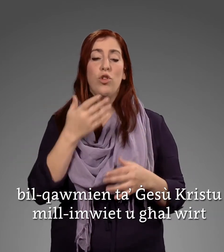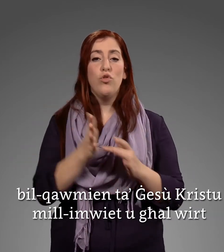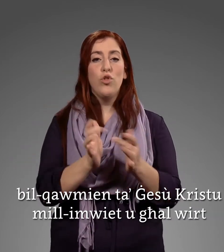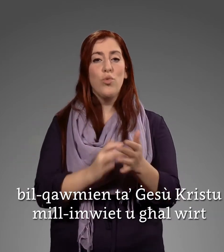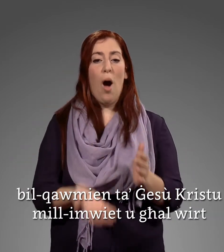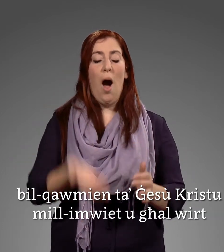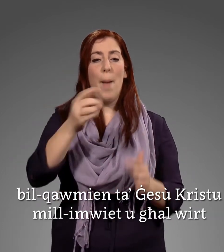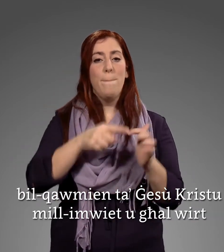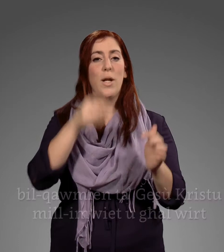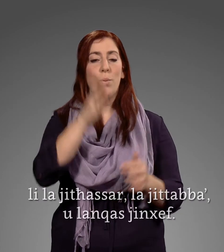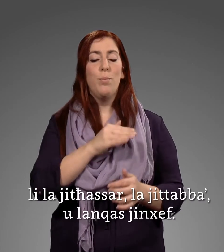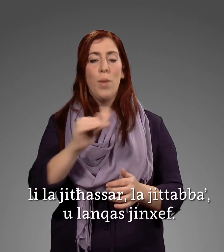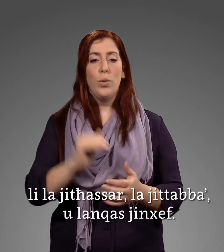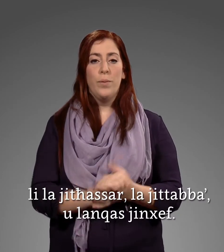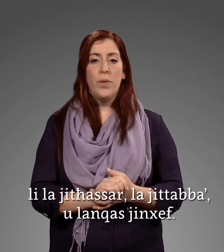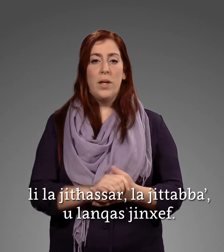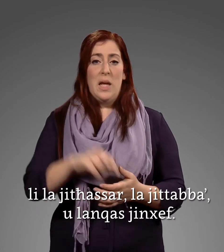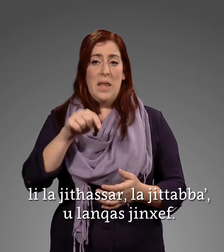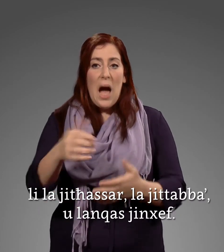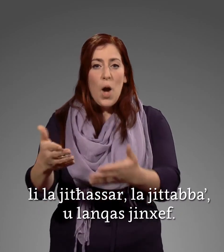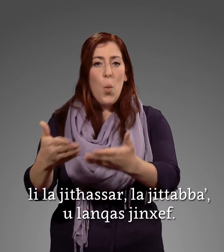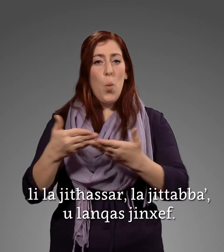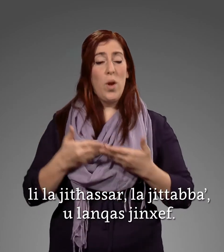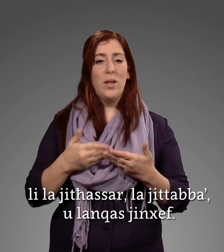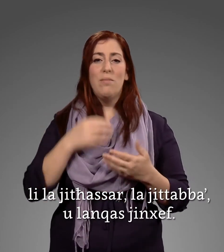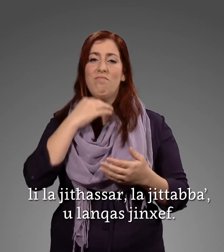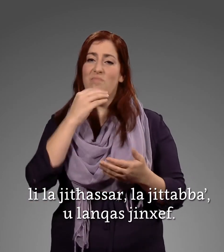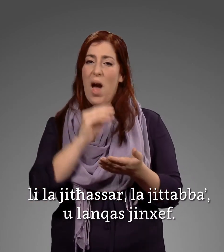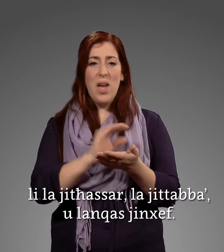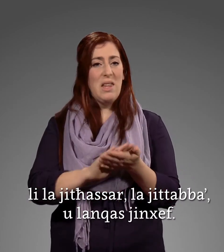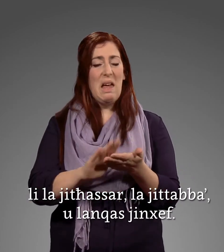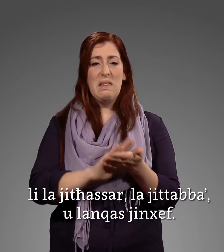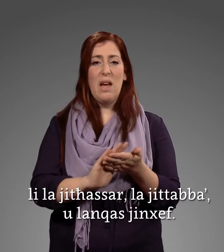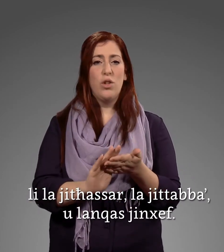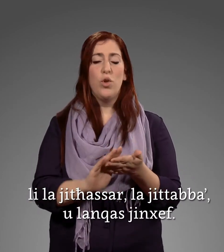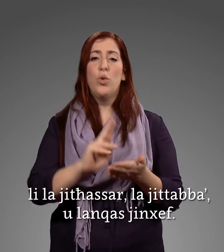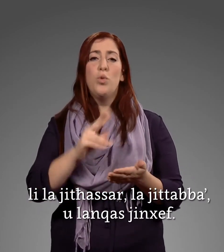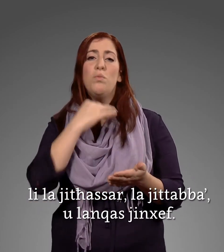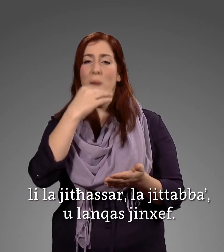U għal wirt li la jitħassar, la jittebba, u lanqas